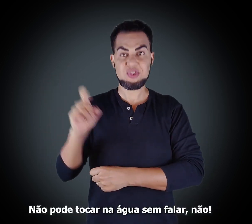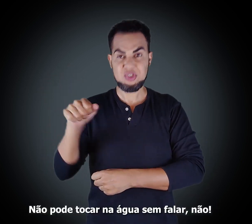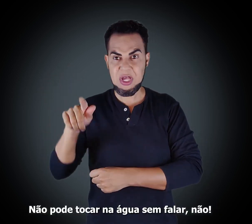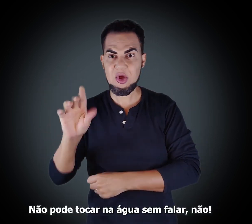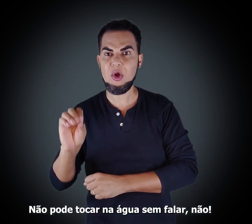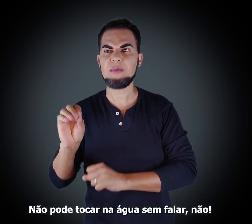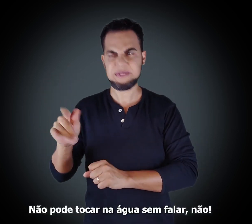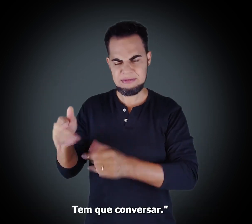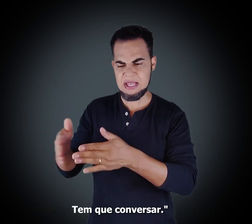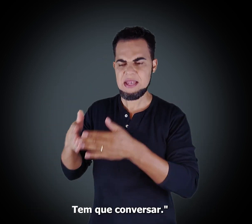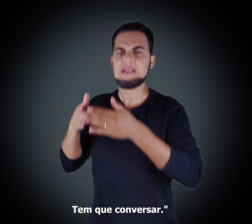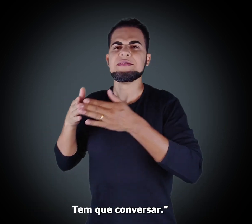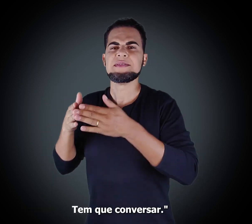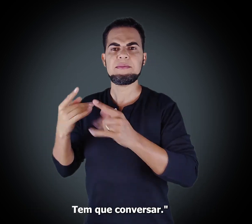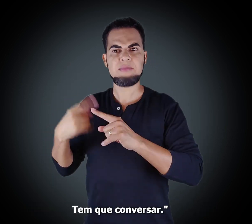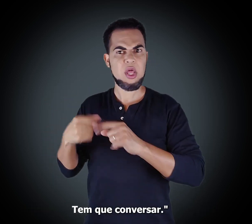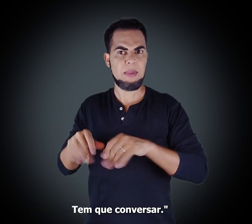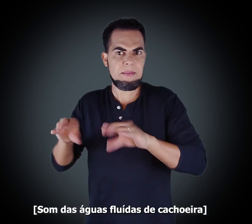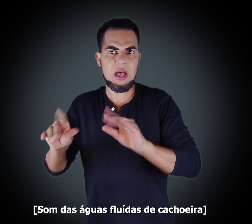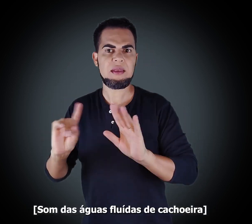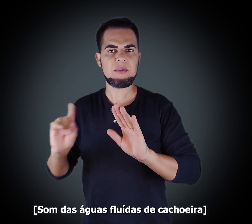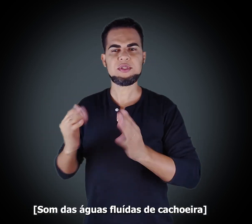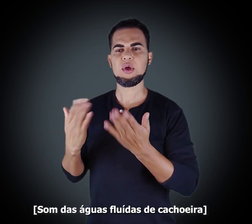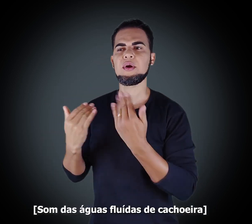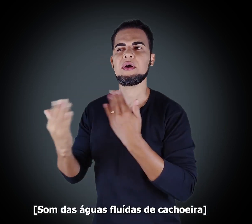na água sem falar, não. Tem que conversar.